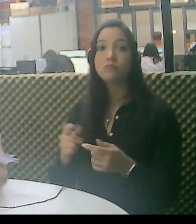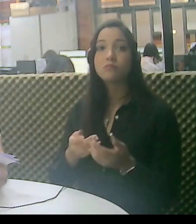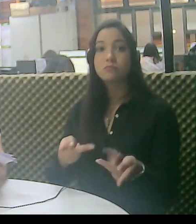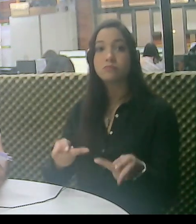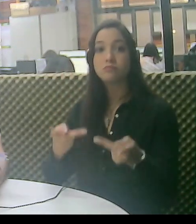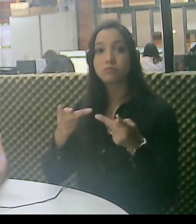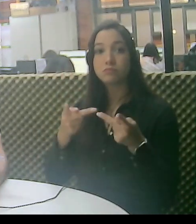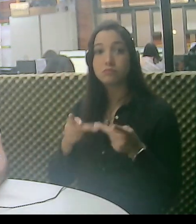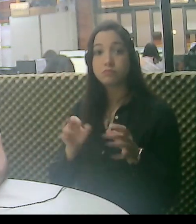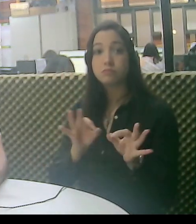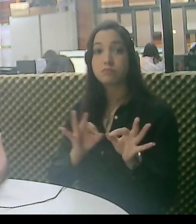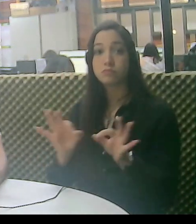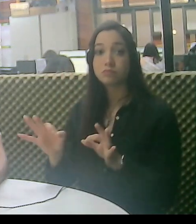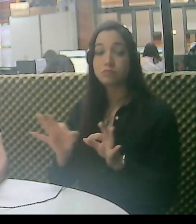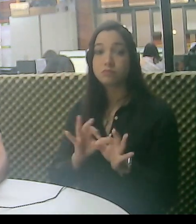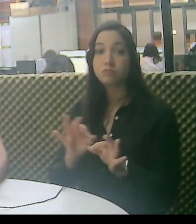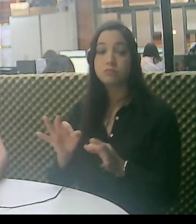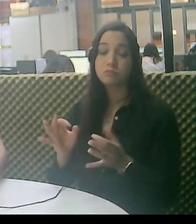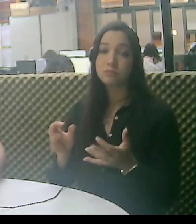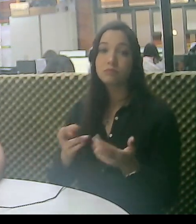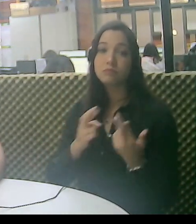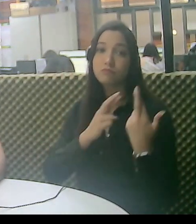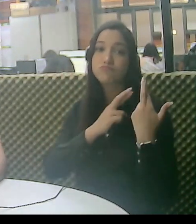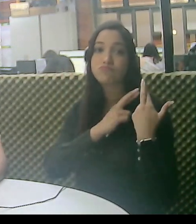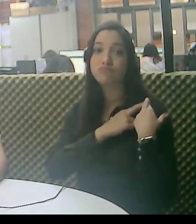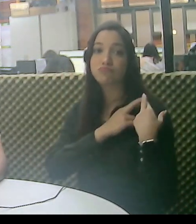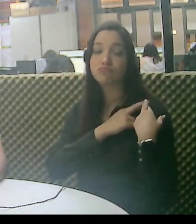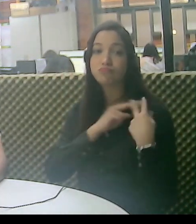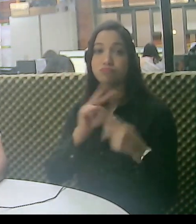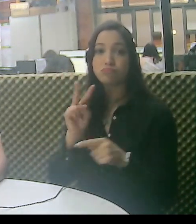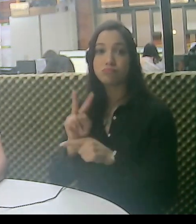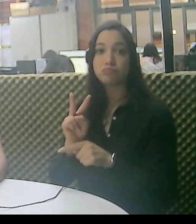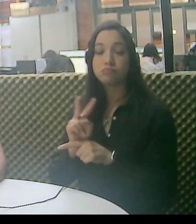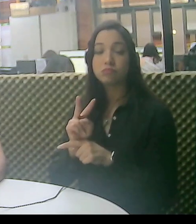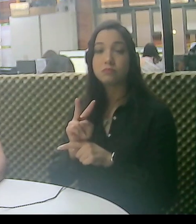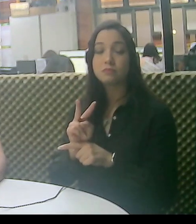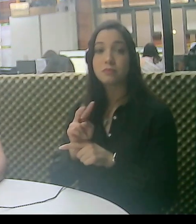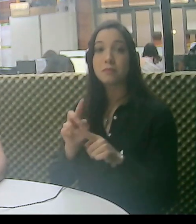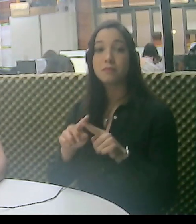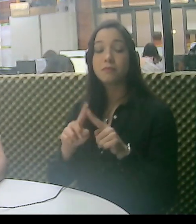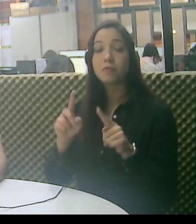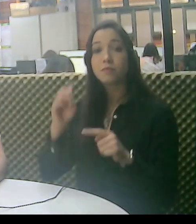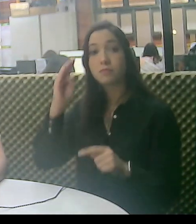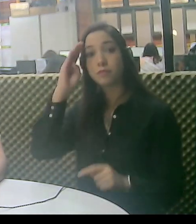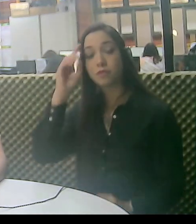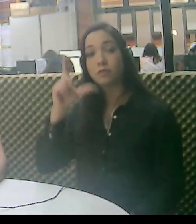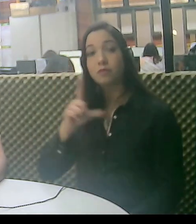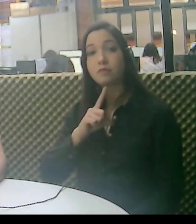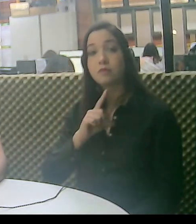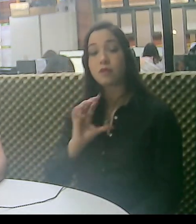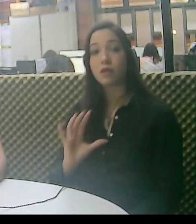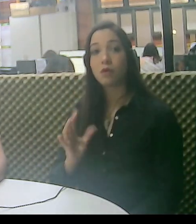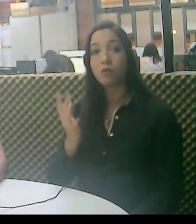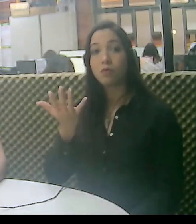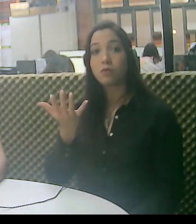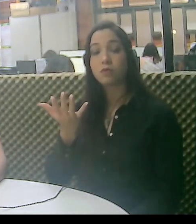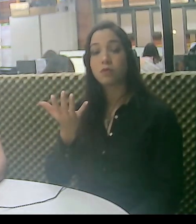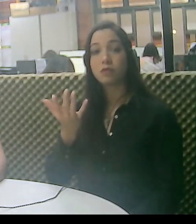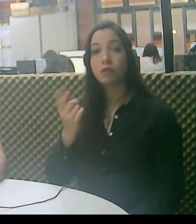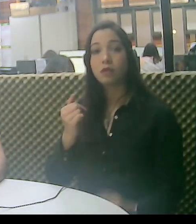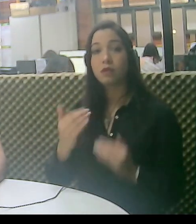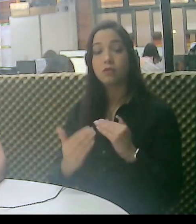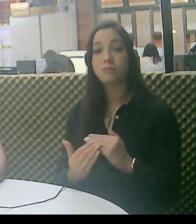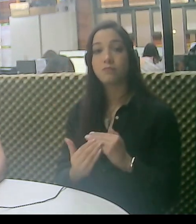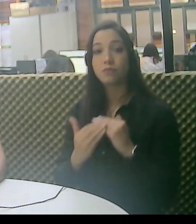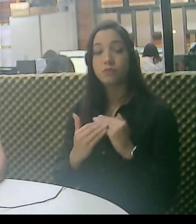dentro desses projetos. Apesar de ter a responsabilidade de um tutor aqui, o que a gente mais tem tido como resposta é